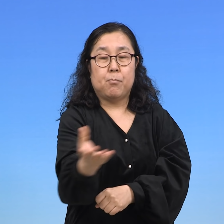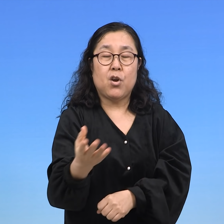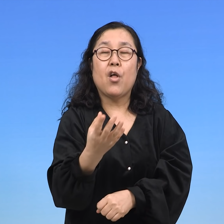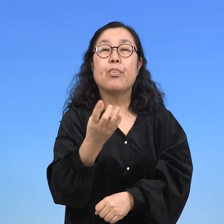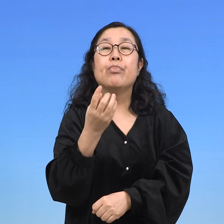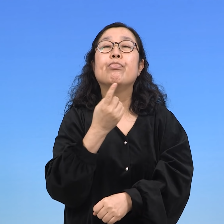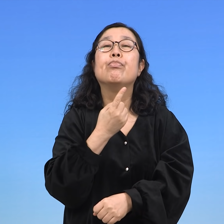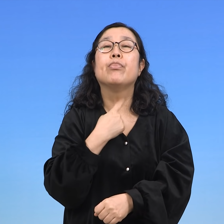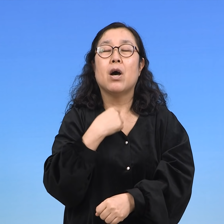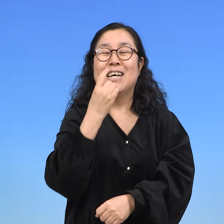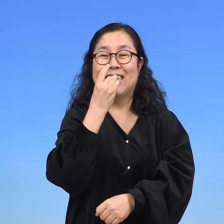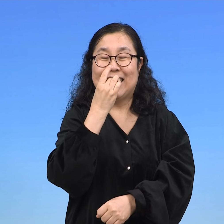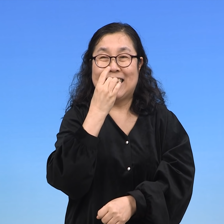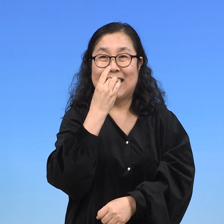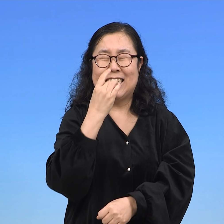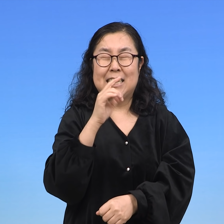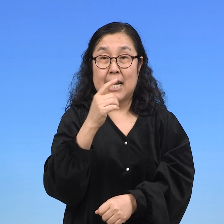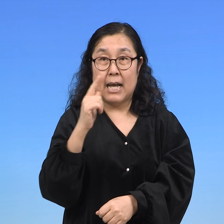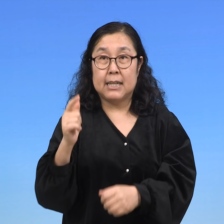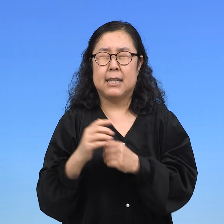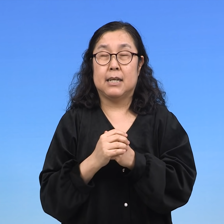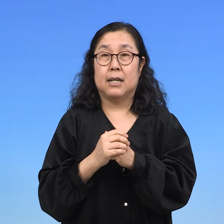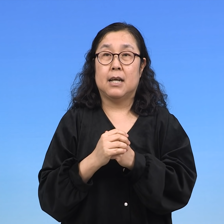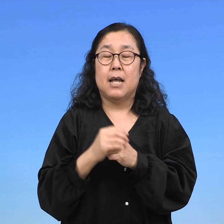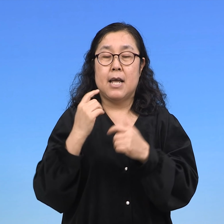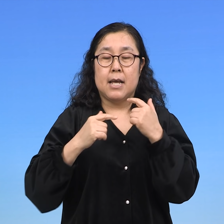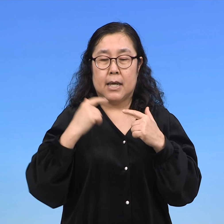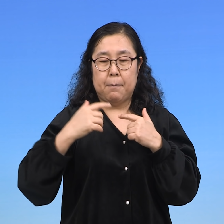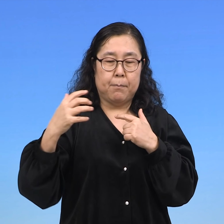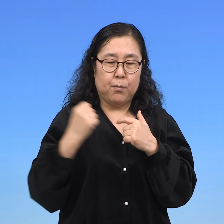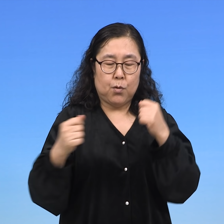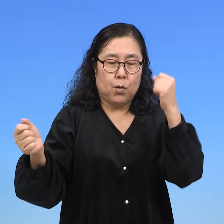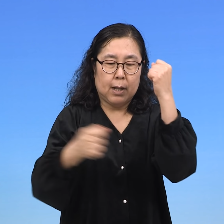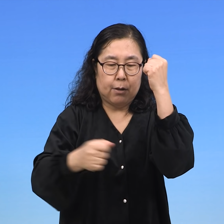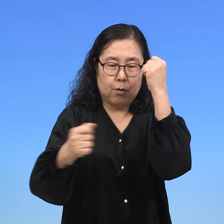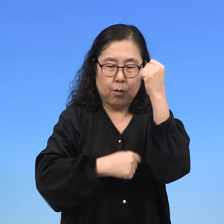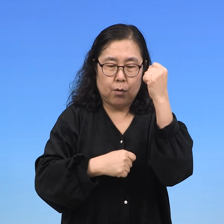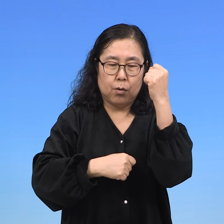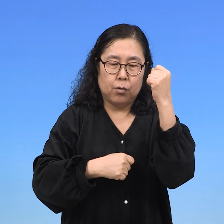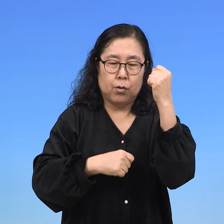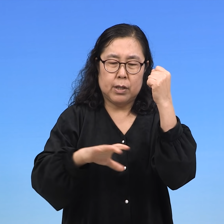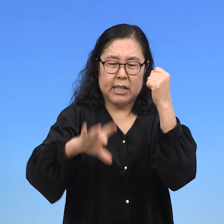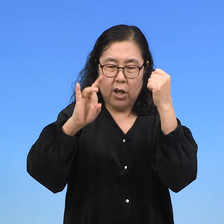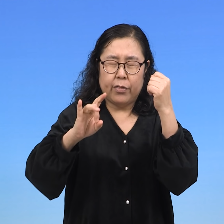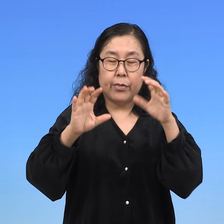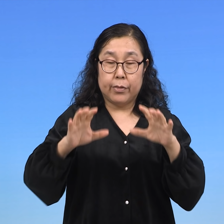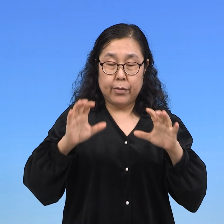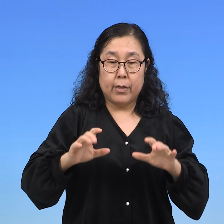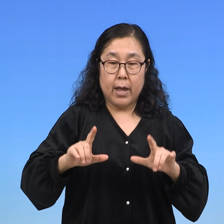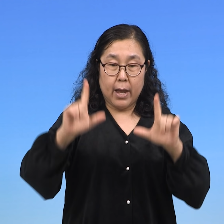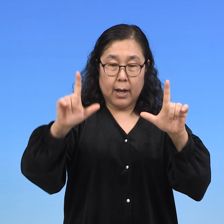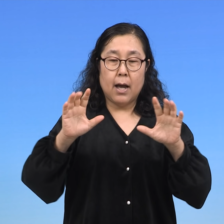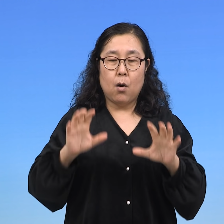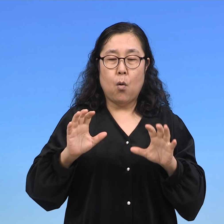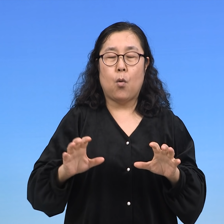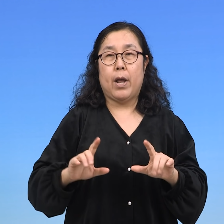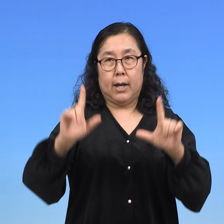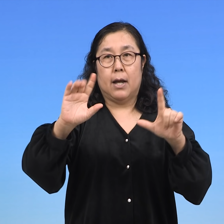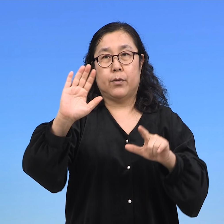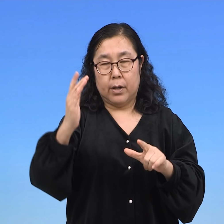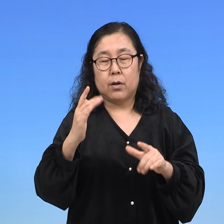이제 기쁨으로 단을 거두는 원년이 올해가 될 줄로 믿으시기를 바랍니다.